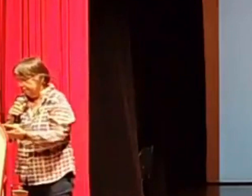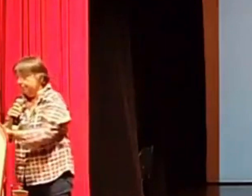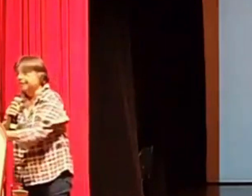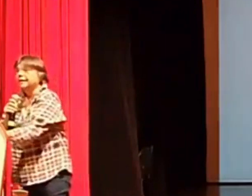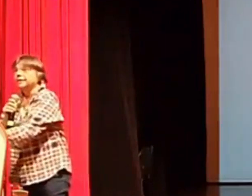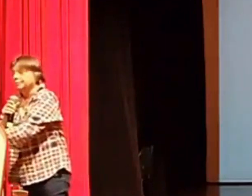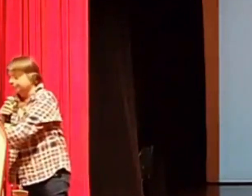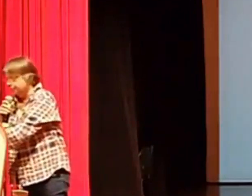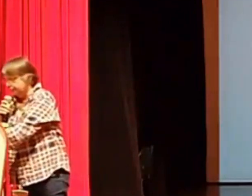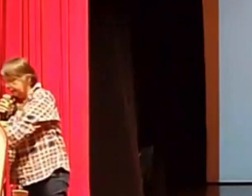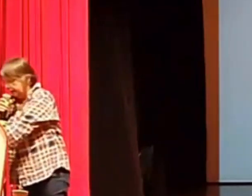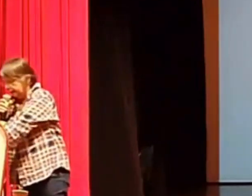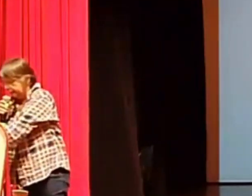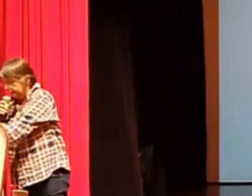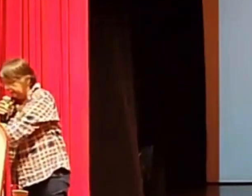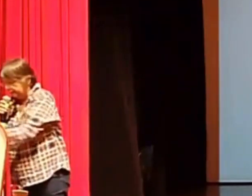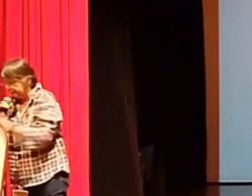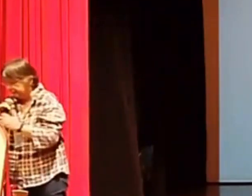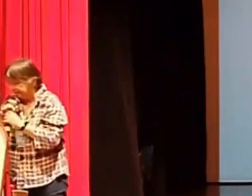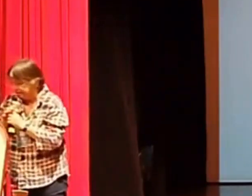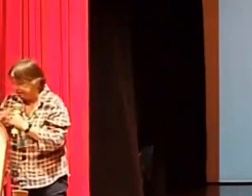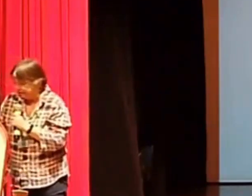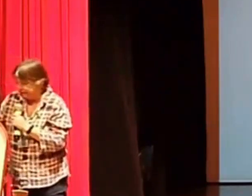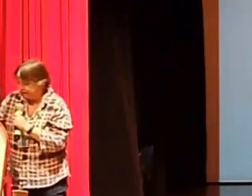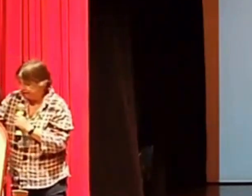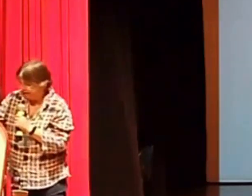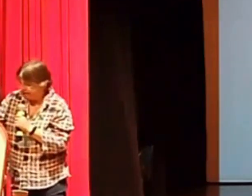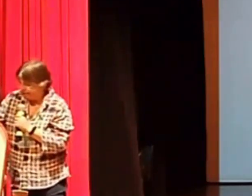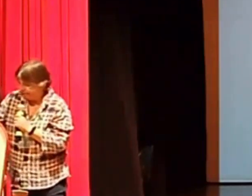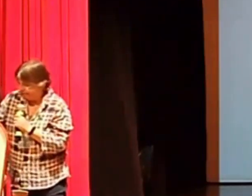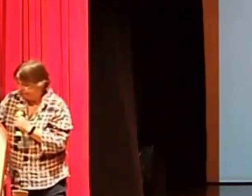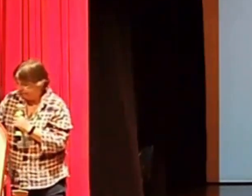Bom, boa tarde, gente.